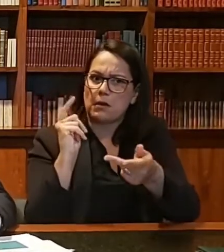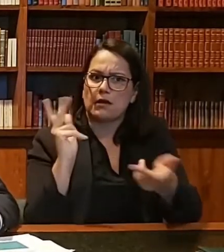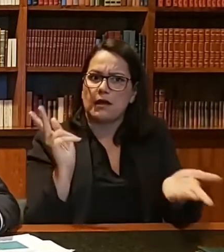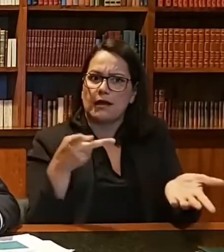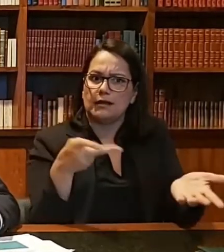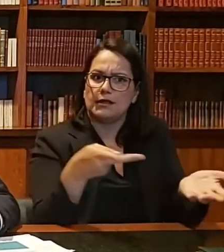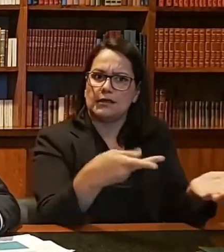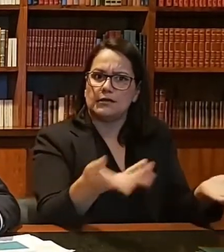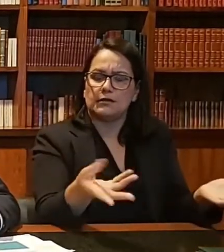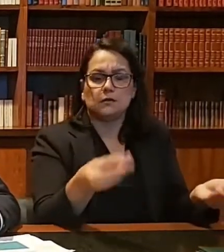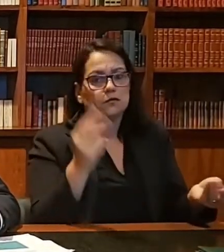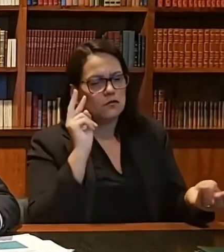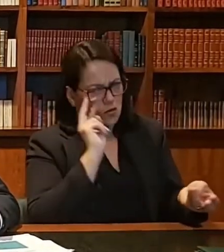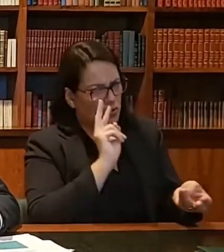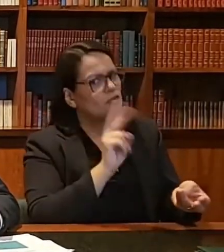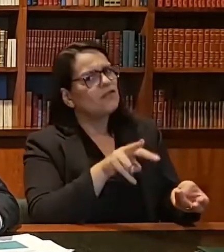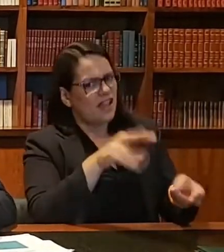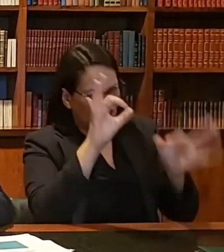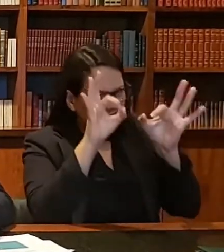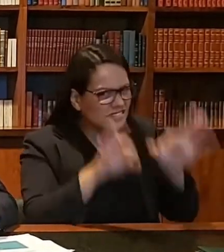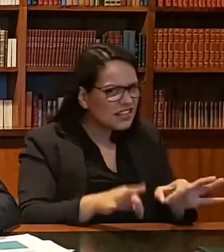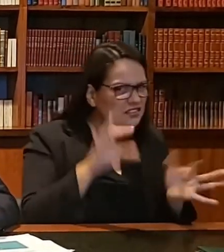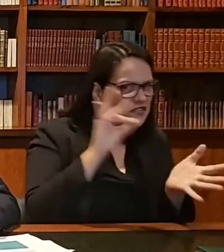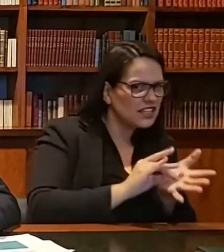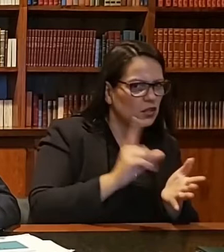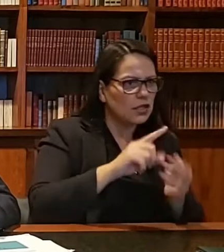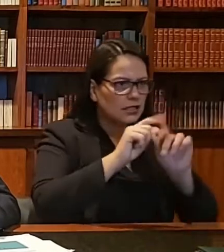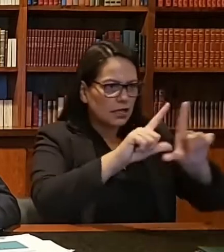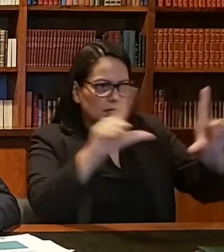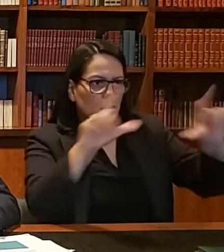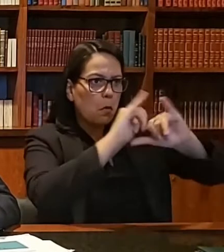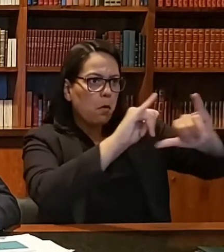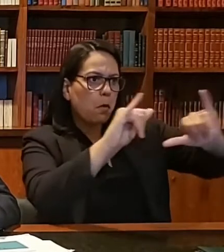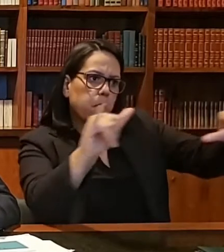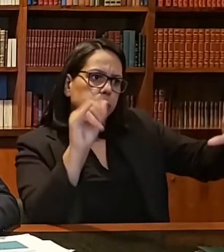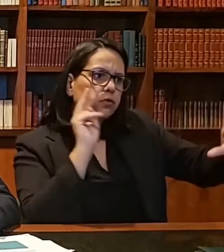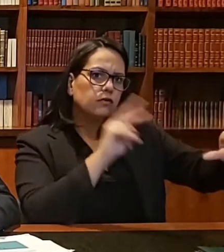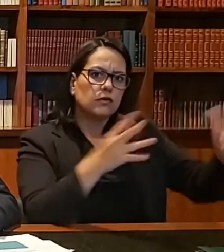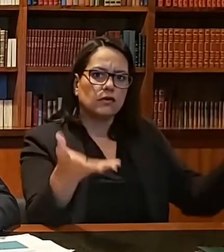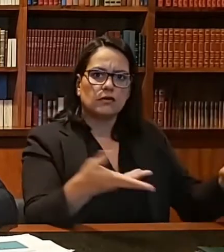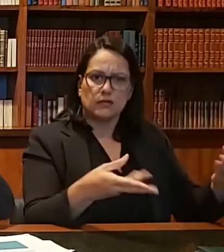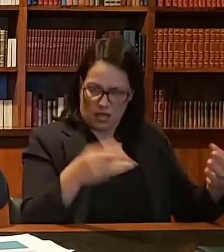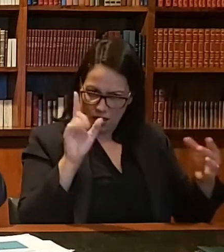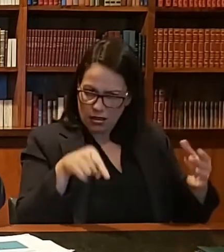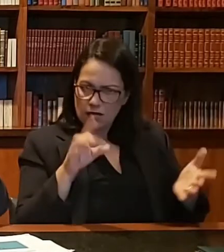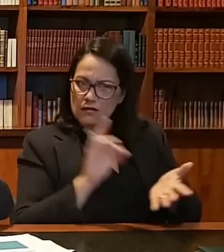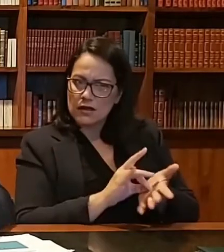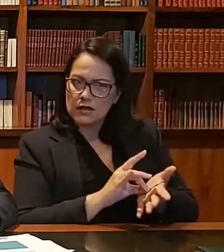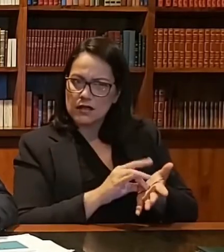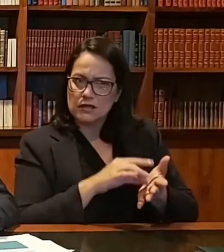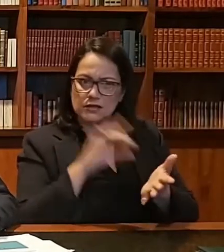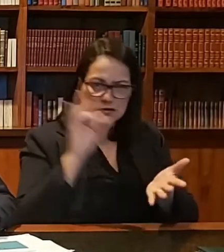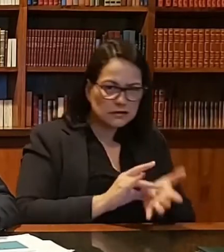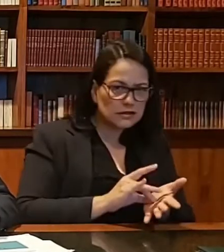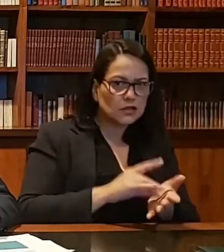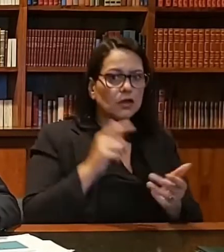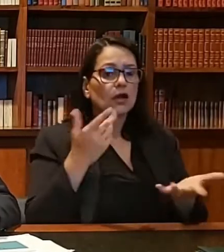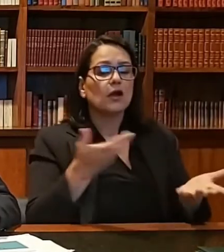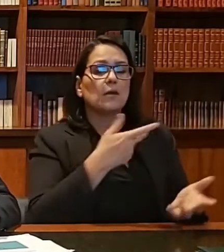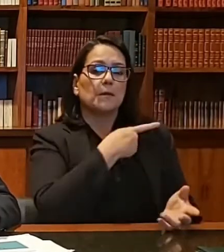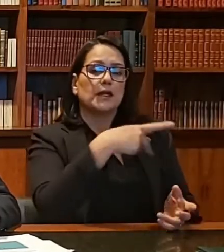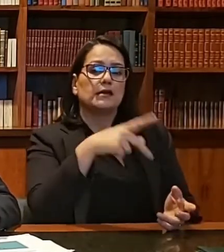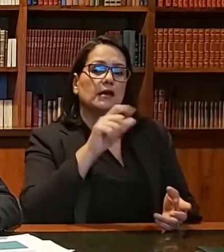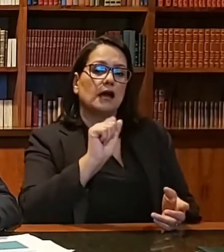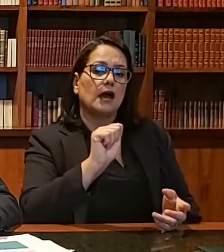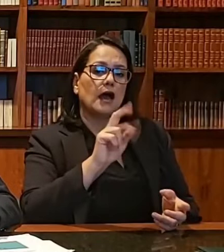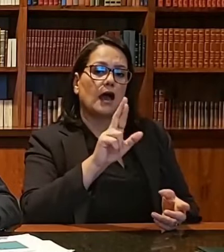é esse processo de informação, está na mídia agora, qual é o encaminhamento que o Arthur Lira vai dar no tocante